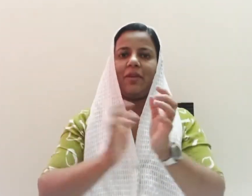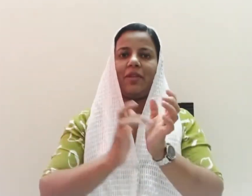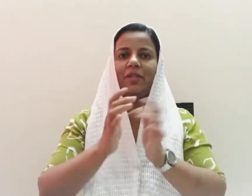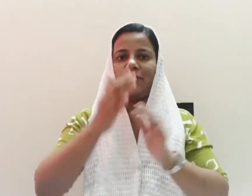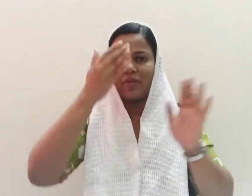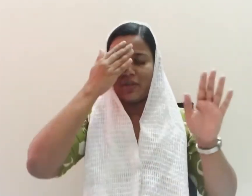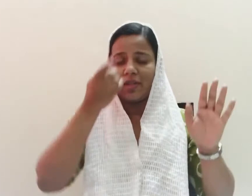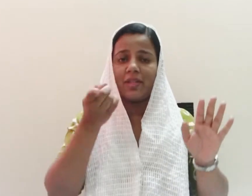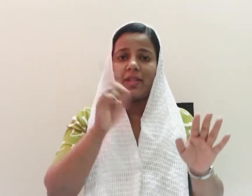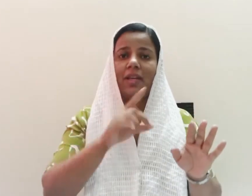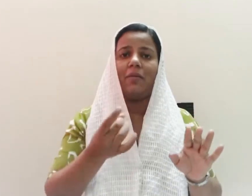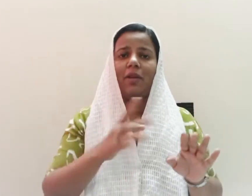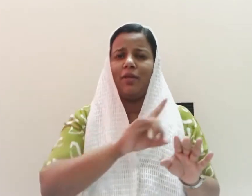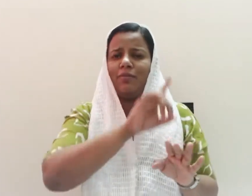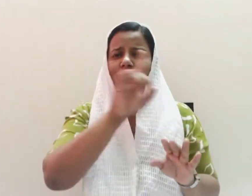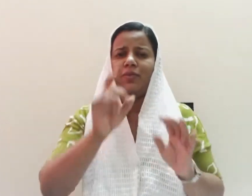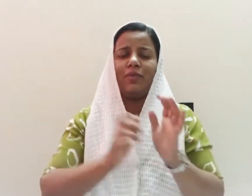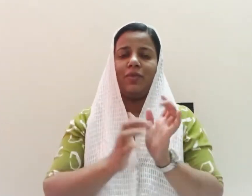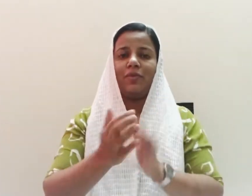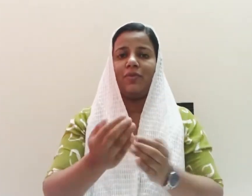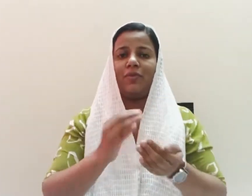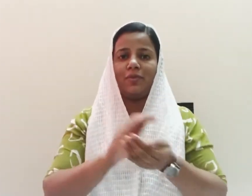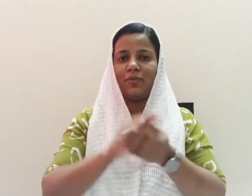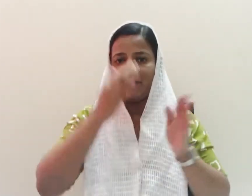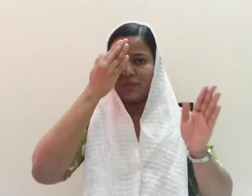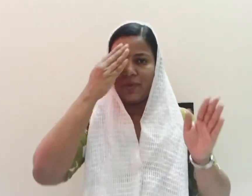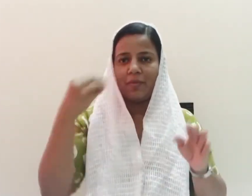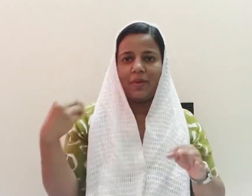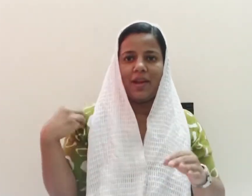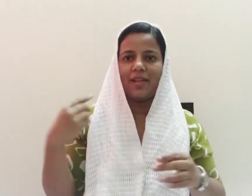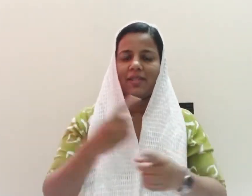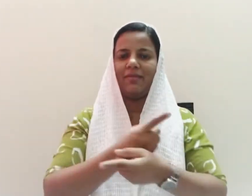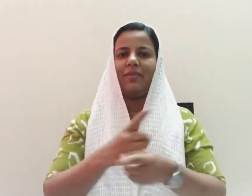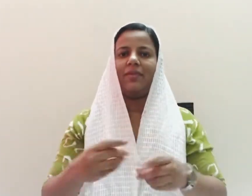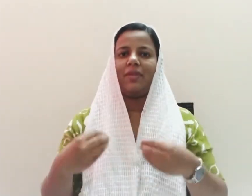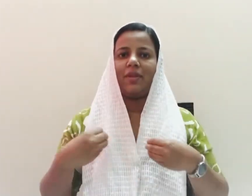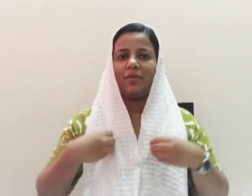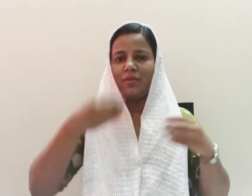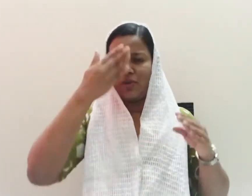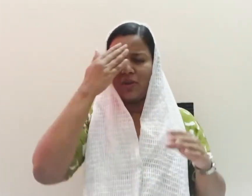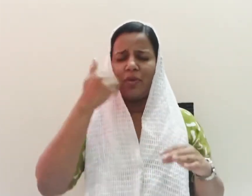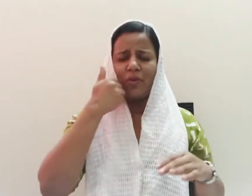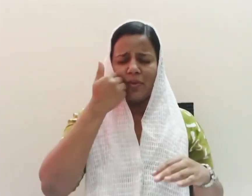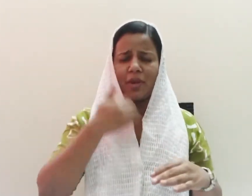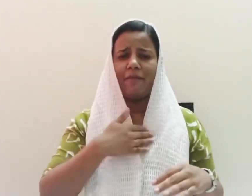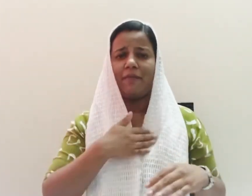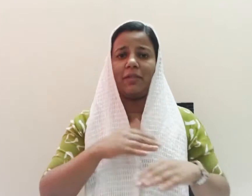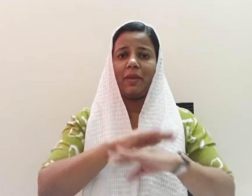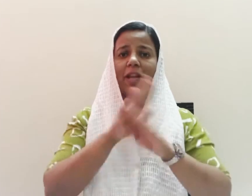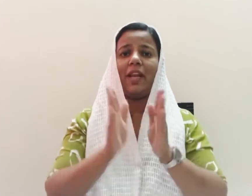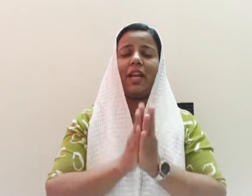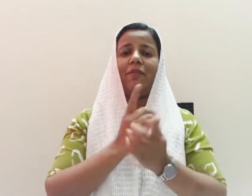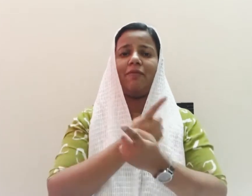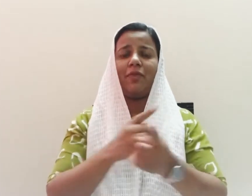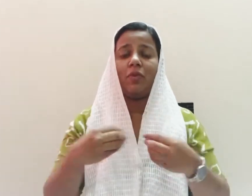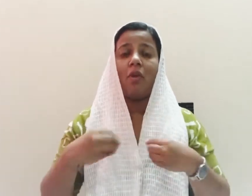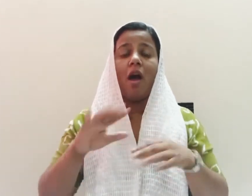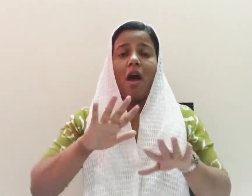കഴിഞ്ഞ പകൽക്കാലം സൂക്ഷിച്ചതിനായിട്ട് സ്തോത്രം, അനർത്ഥങ്ങളിൽ നിന്ന് വിടുവിച്ചതിനായിട്ട് സ്തോത്രം, രോഗദുഃഖങ്ങളിൽ നിന്ന് വിടുവിച്ചതിനായിട്ട് സ്തോത്രം, ആവശ്യമായ നന്മകൾ